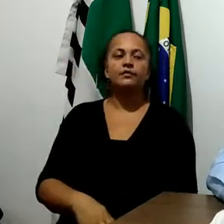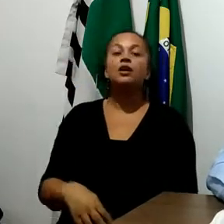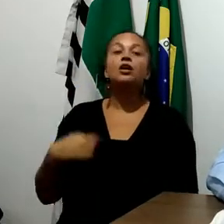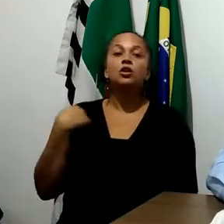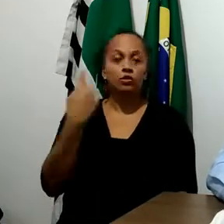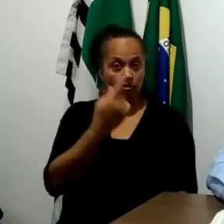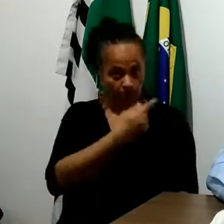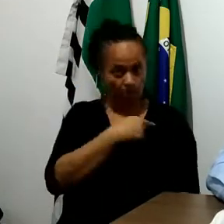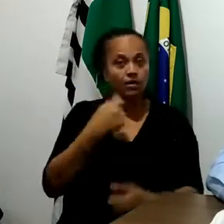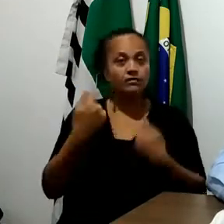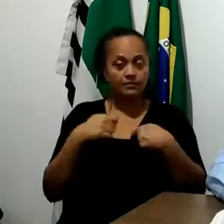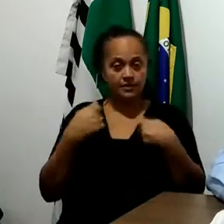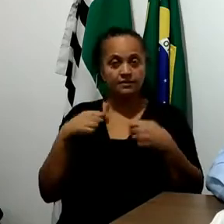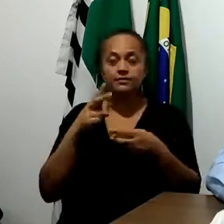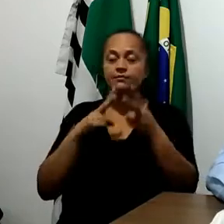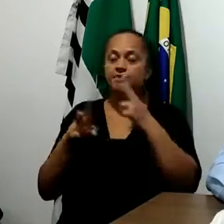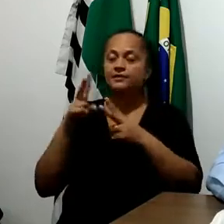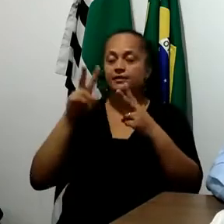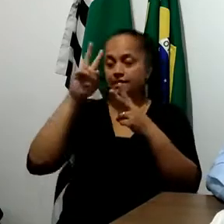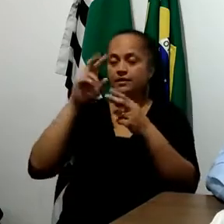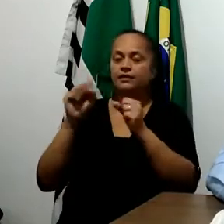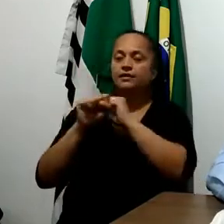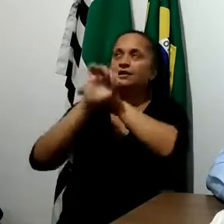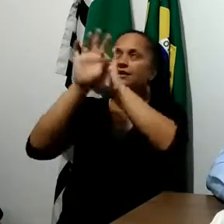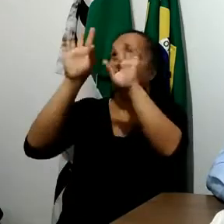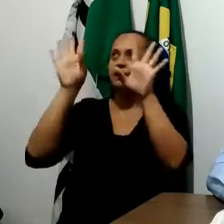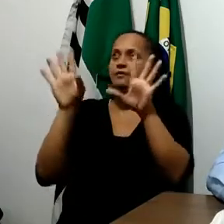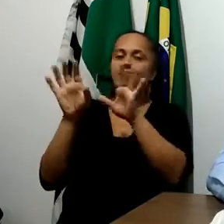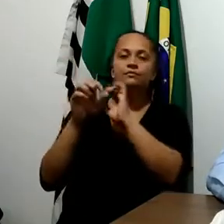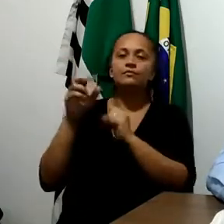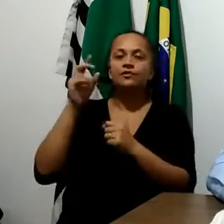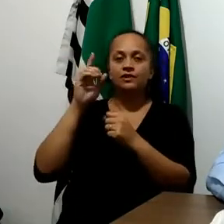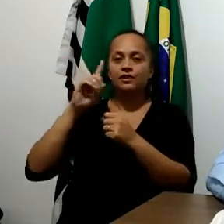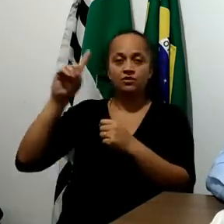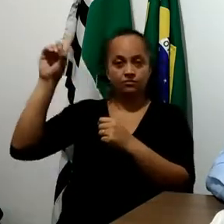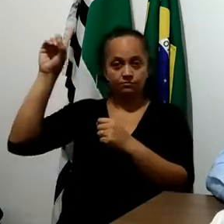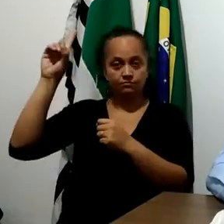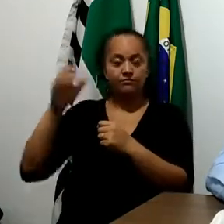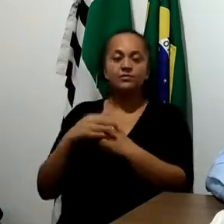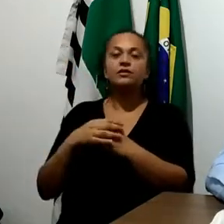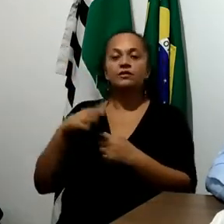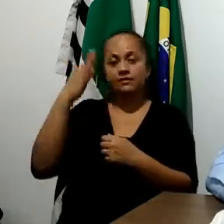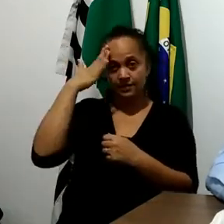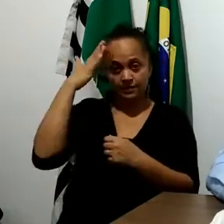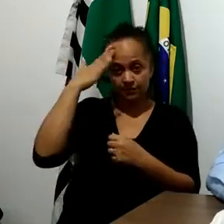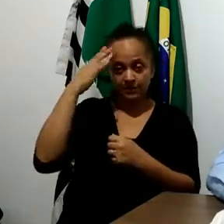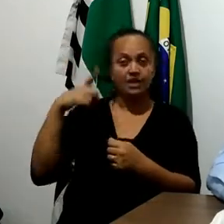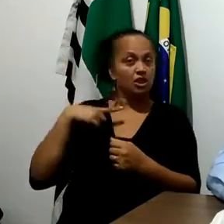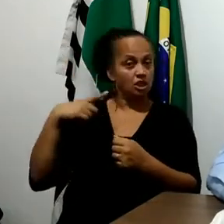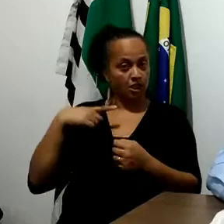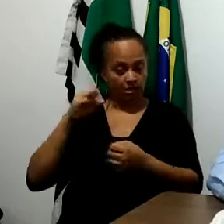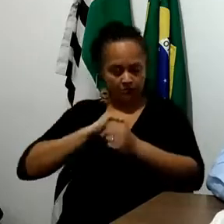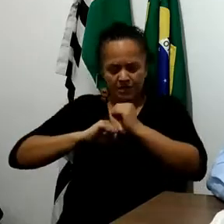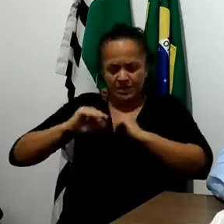próprias tribulações, sabendo que a tribulação produz perseverança, e a perseverança, experiência, e a